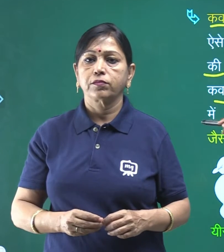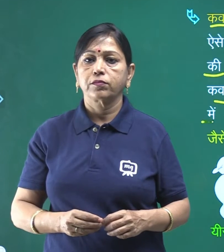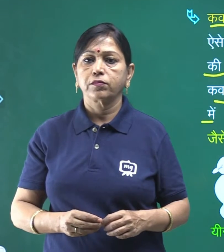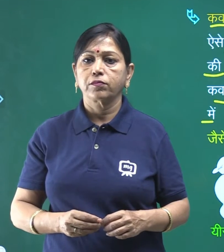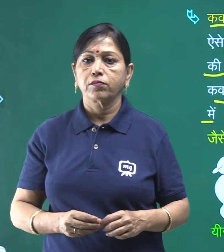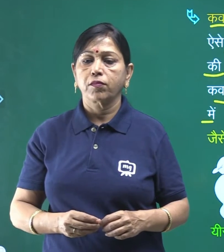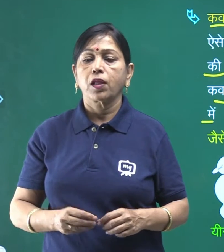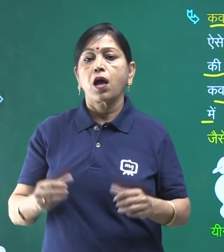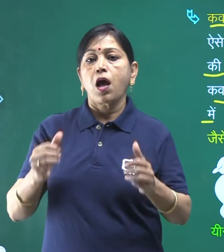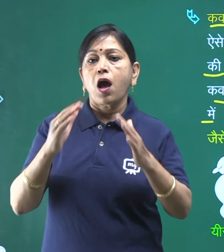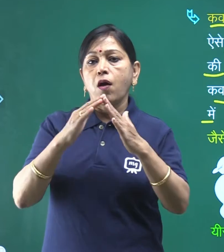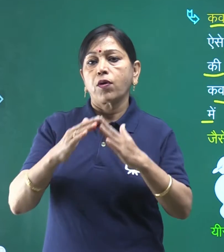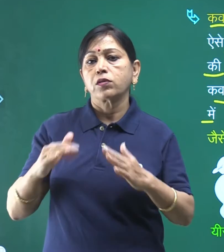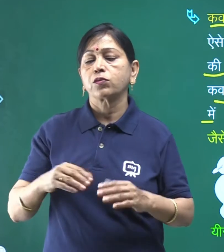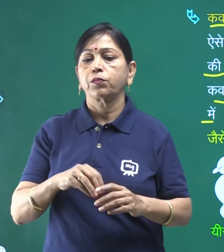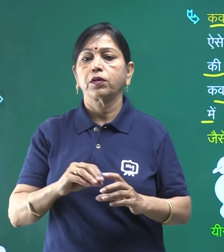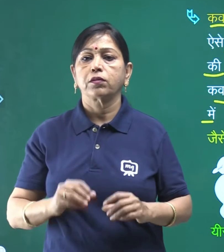आवासों में